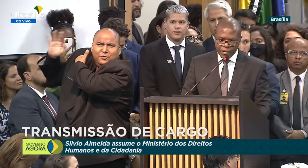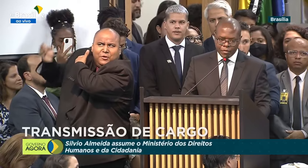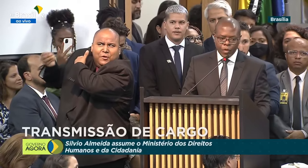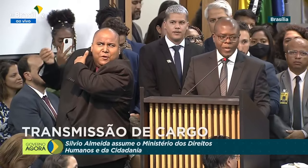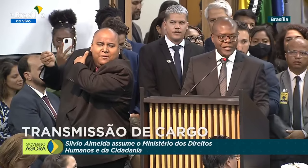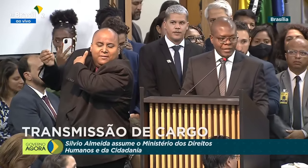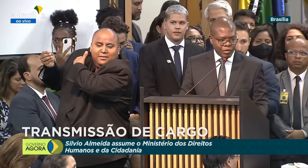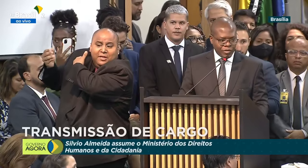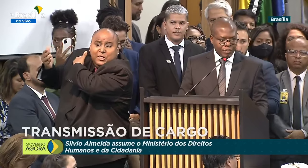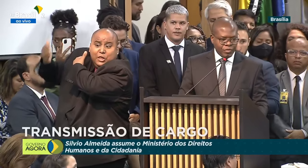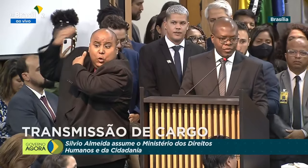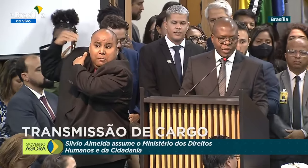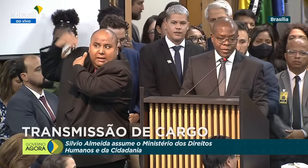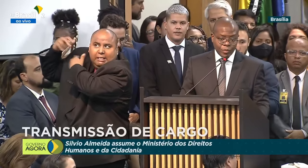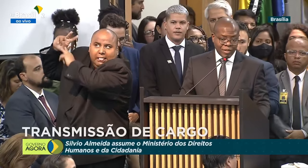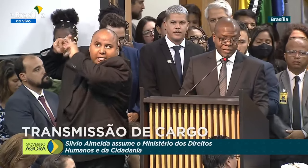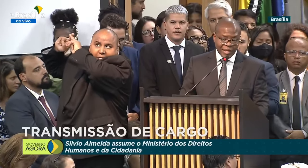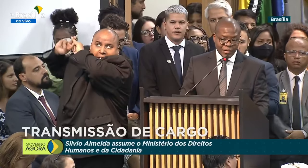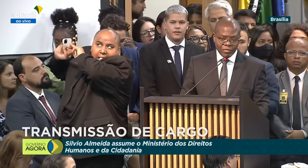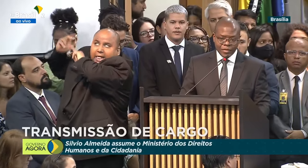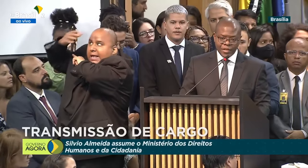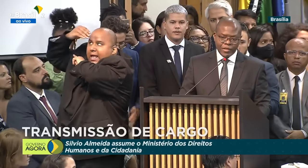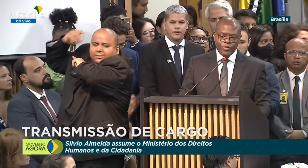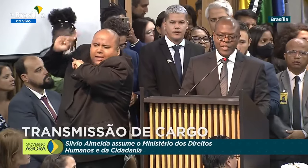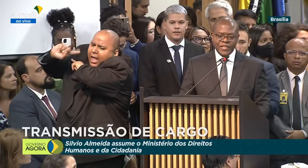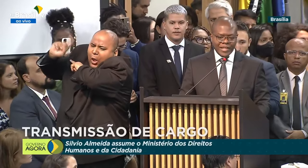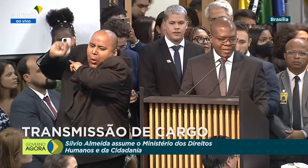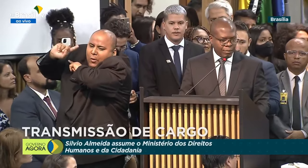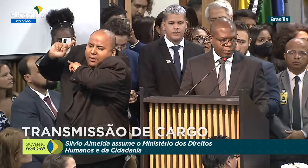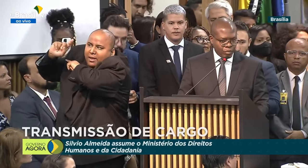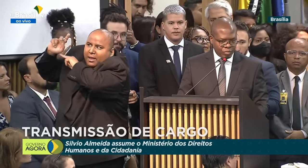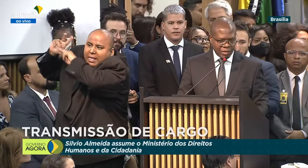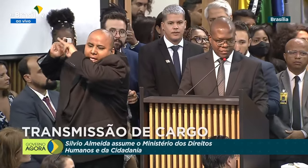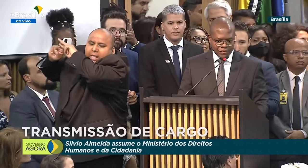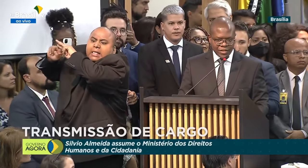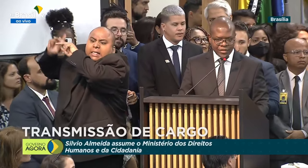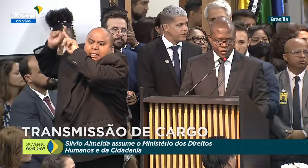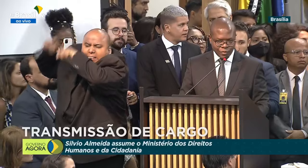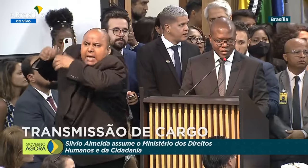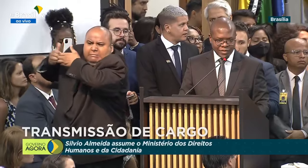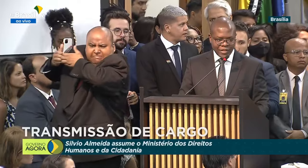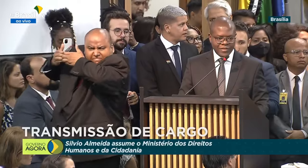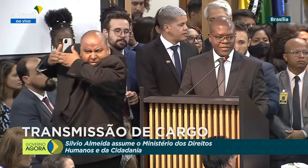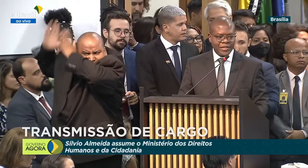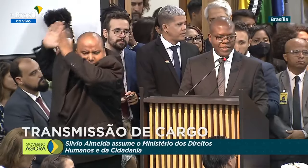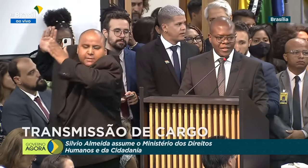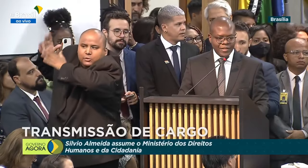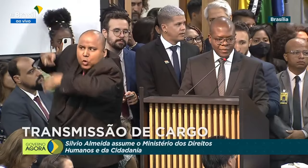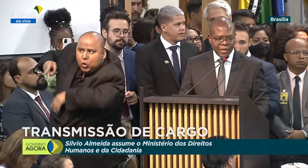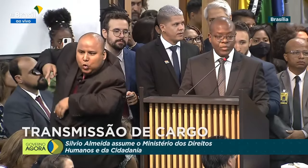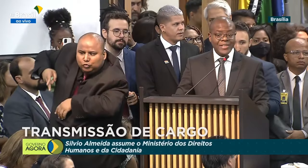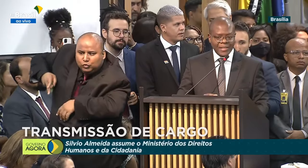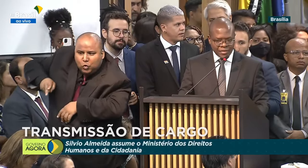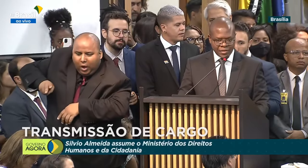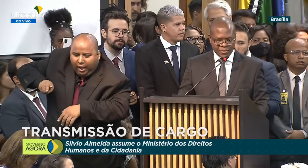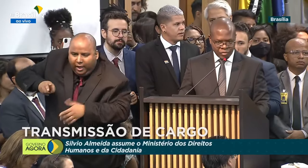não passado que nos aprisiona mas o passado que não serve de catapulta em direção ao presente e também nos lança em